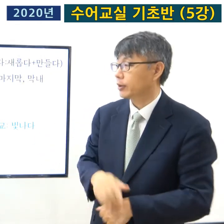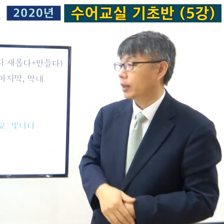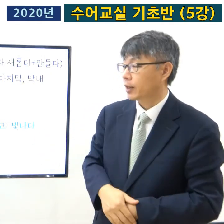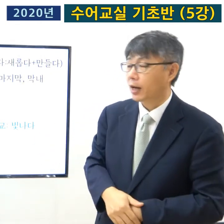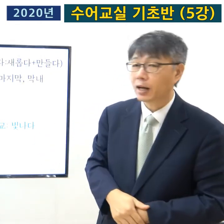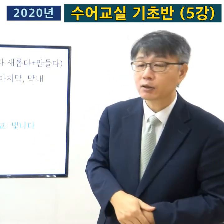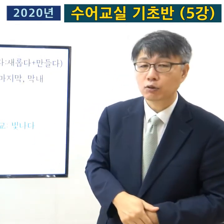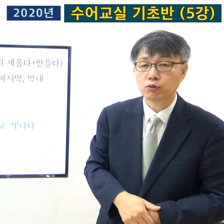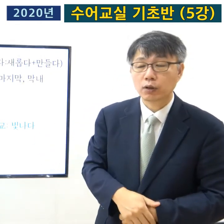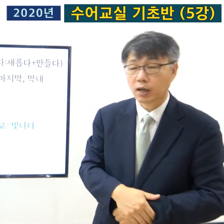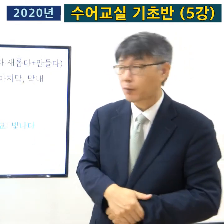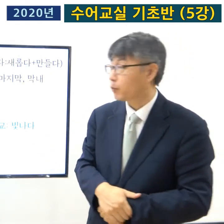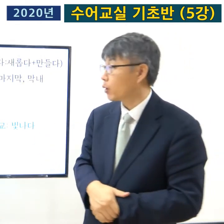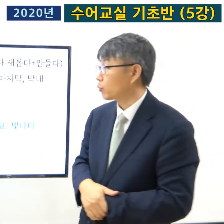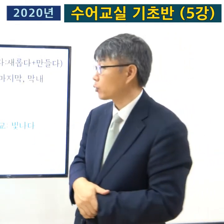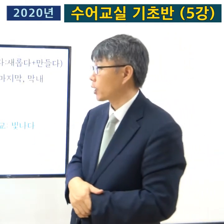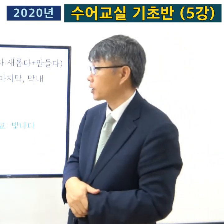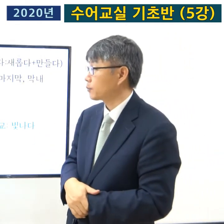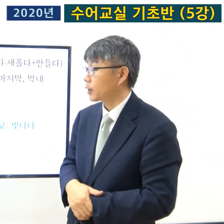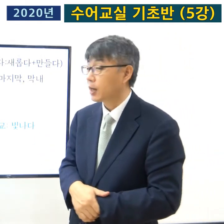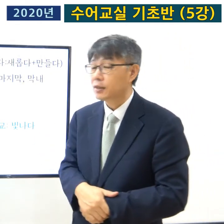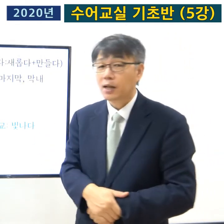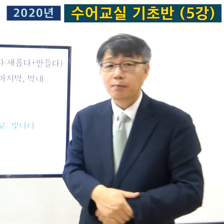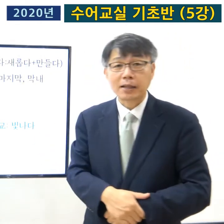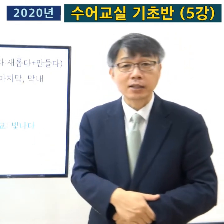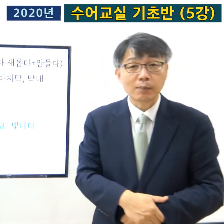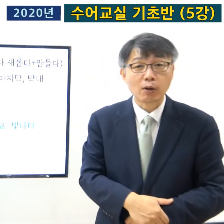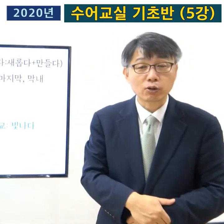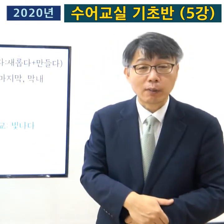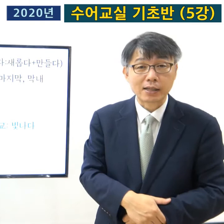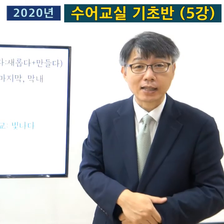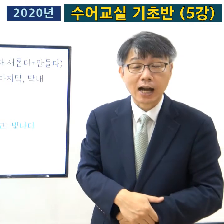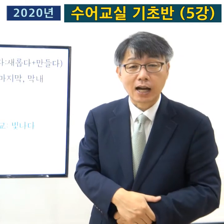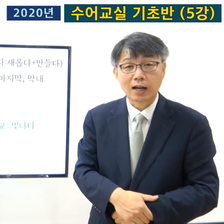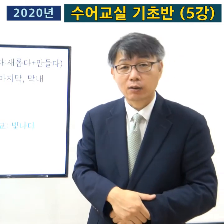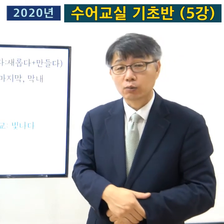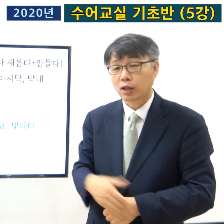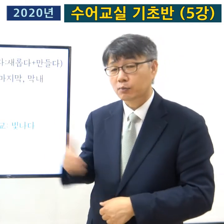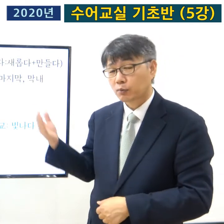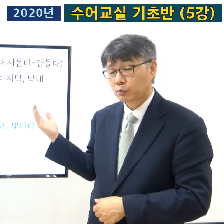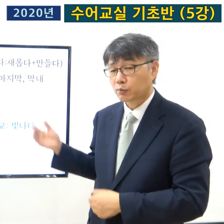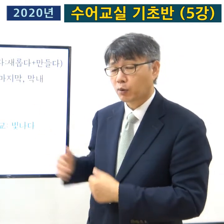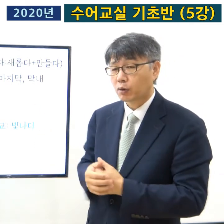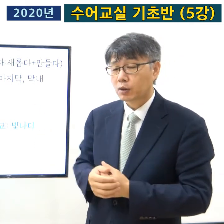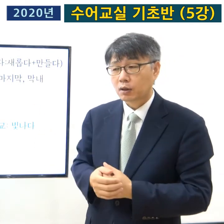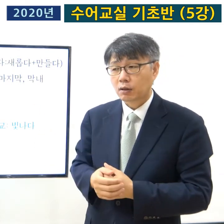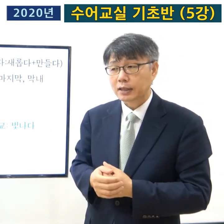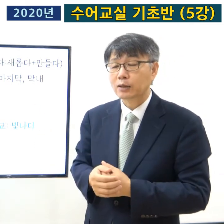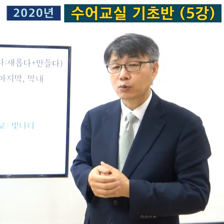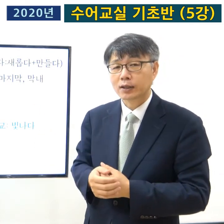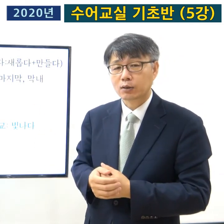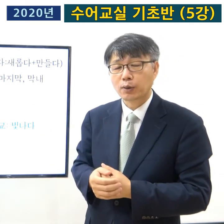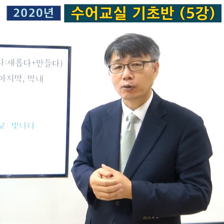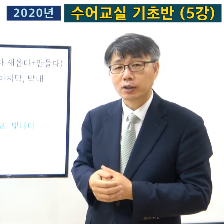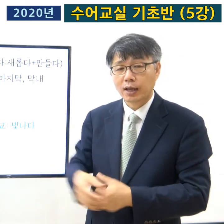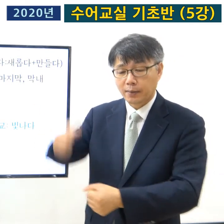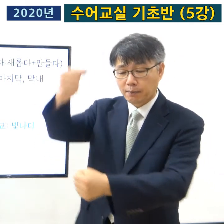자연에 대한 수어를 한번 배워보도록 하겠습니다. 만들다 배웠죠? 만들다. 우리가 뭐 창조하다도 배웠는데